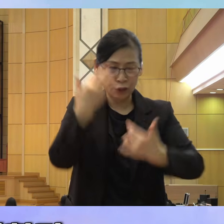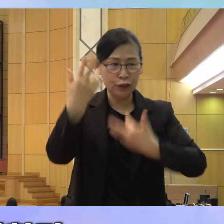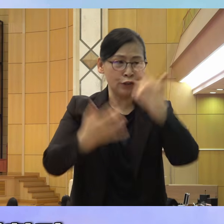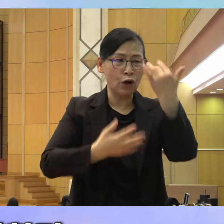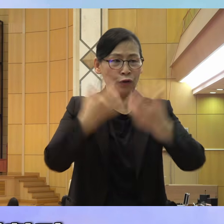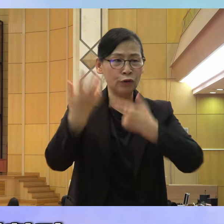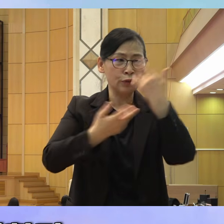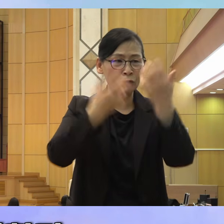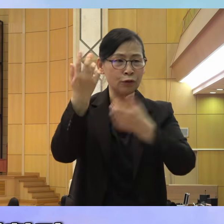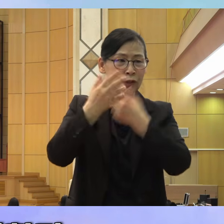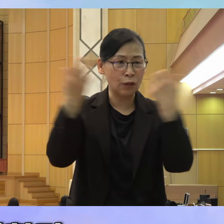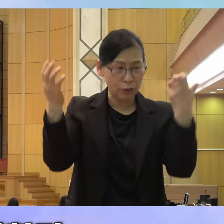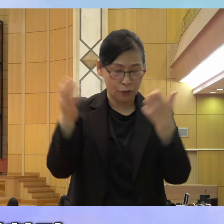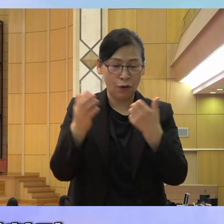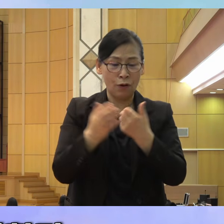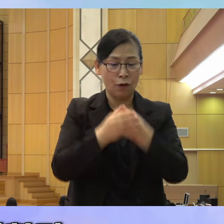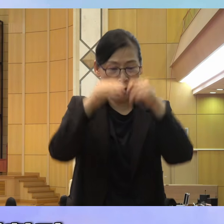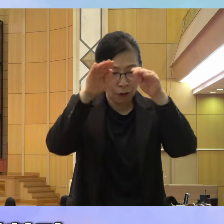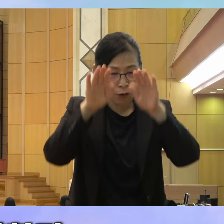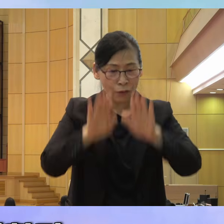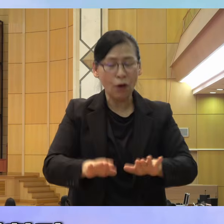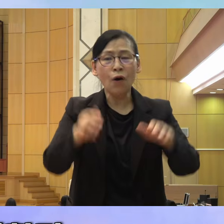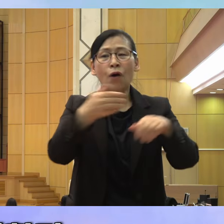성령의 뜨거운 불길로서